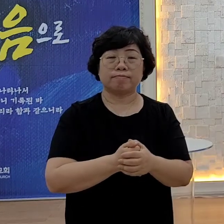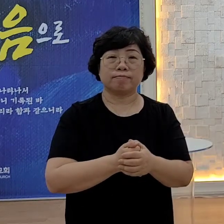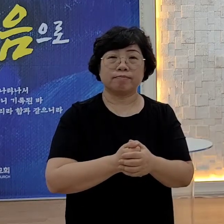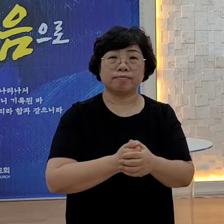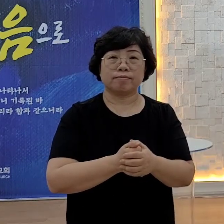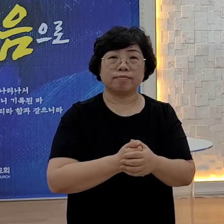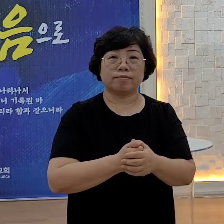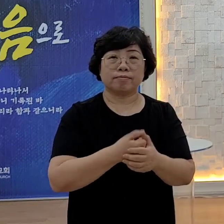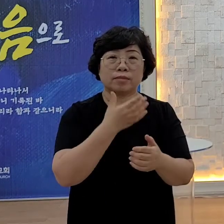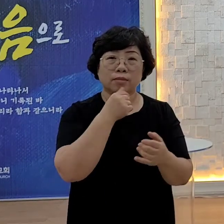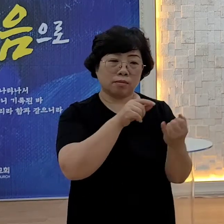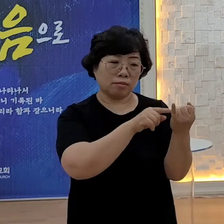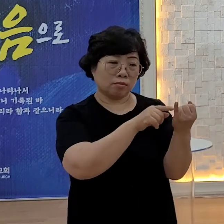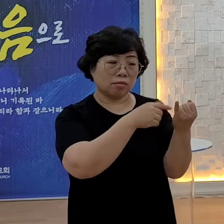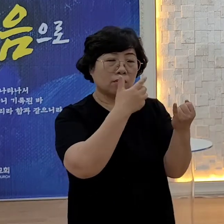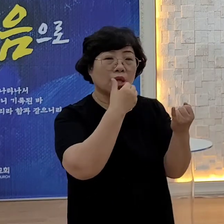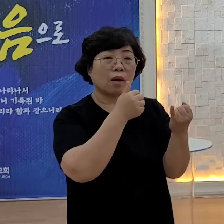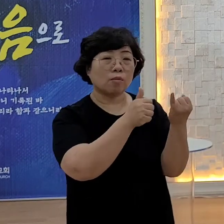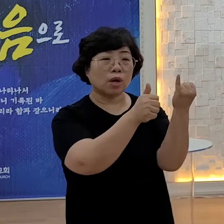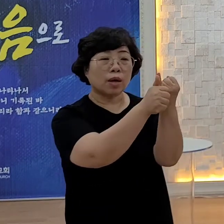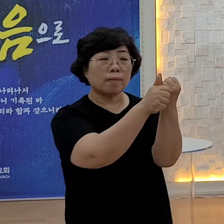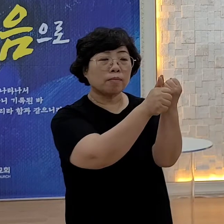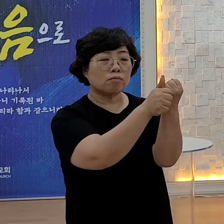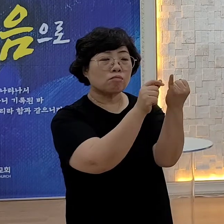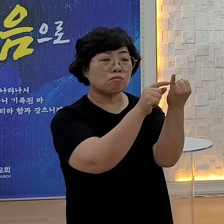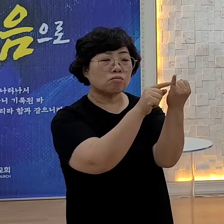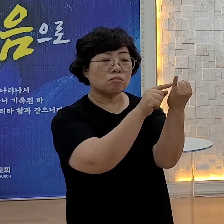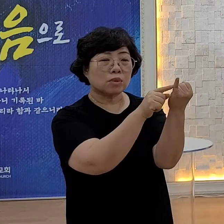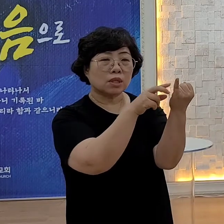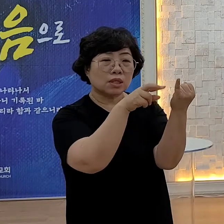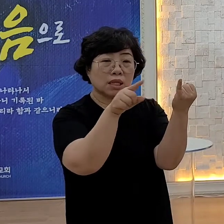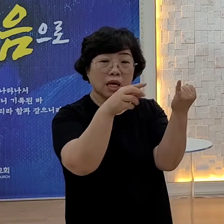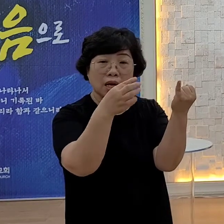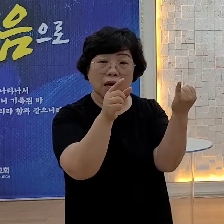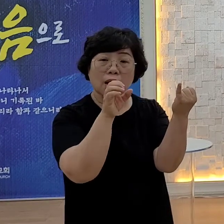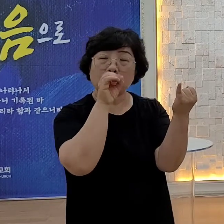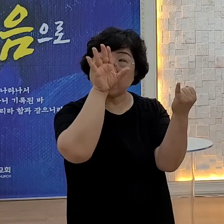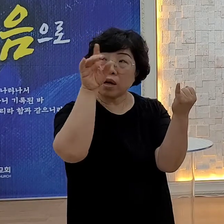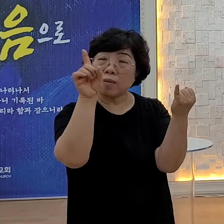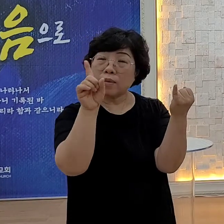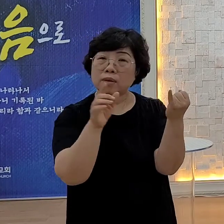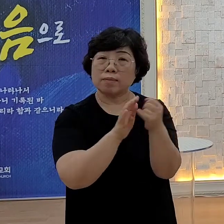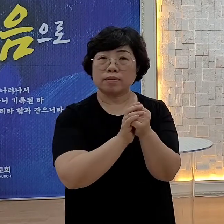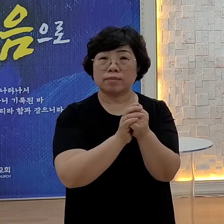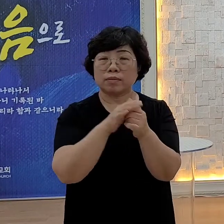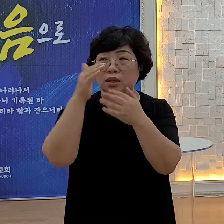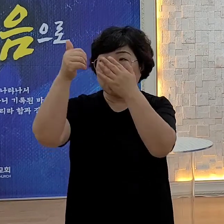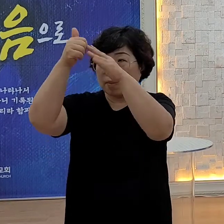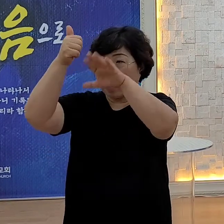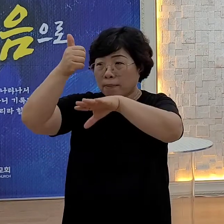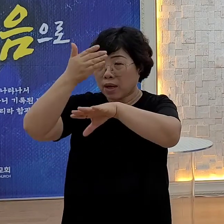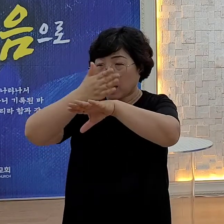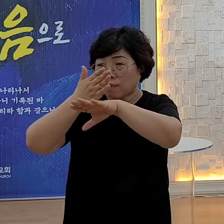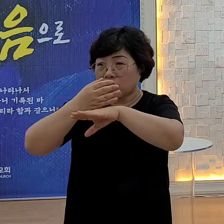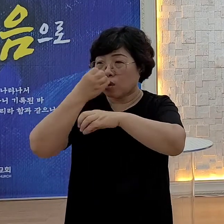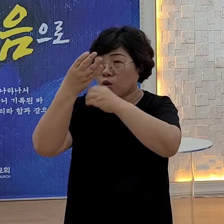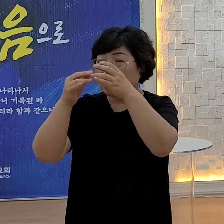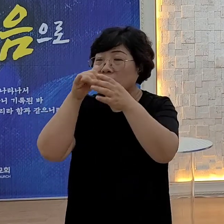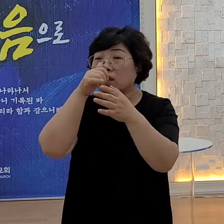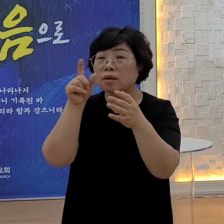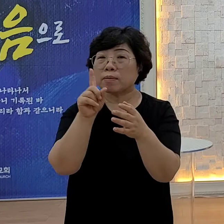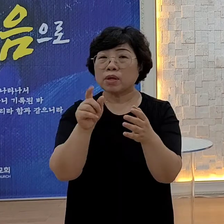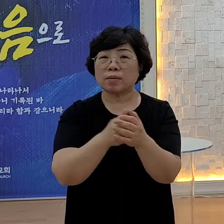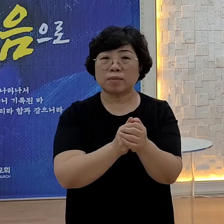사라가 이르되 그랬잖아요. 이게 지금 사라가 하나님 앞에 감사하면서 고백하는 이야기인데 이 불가능한